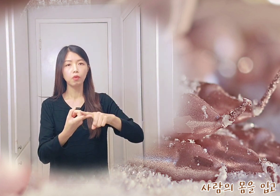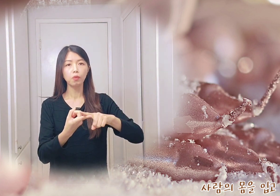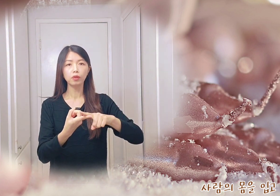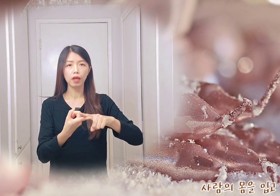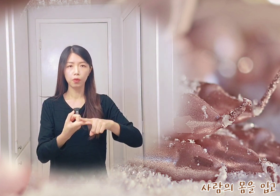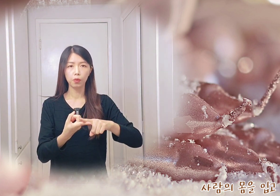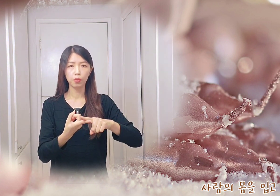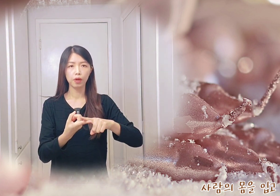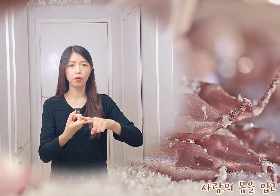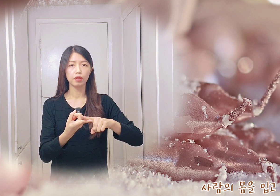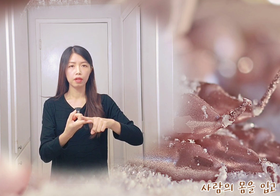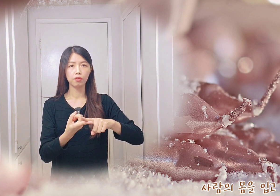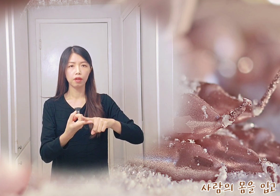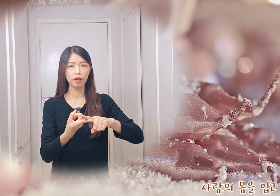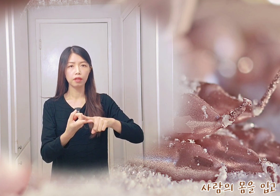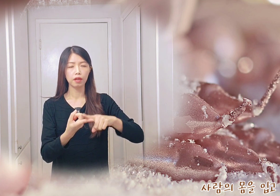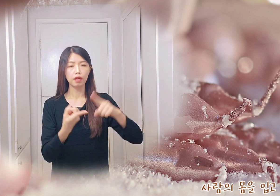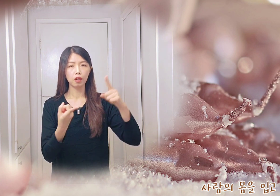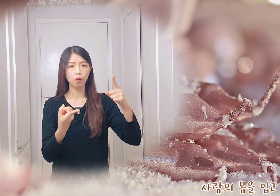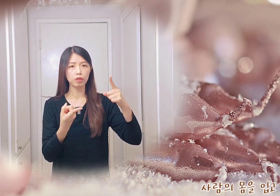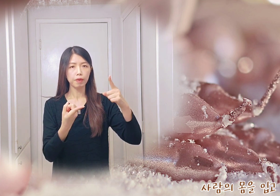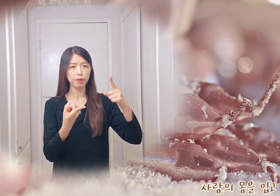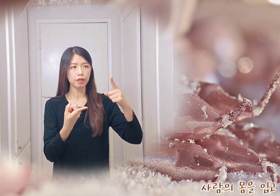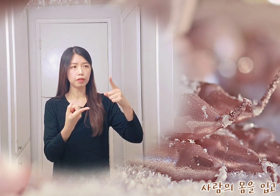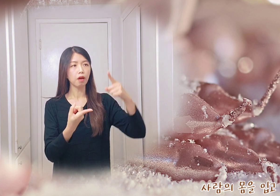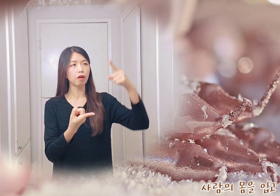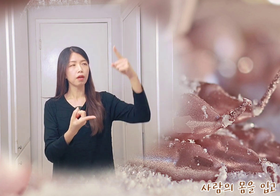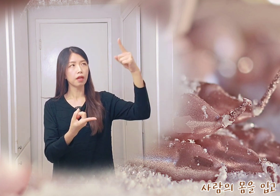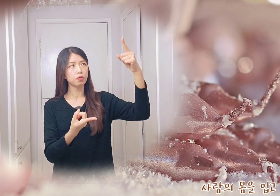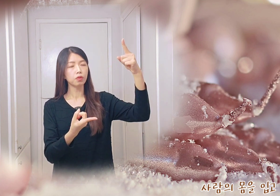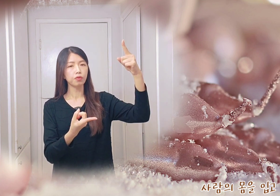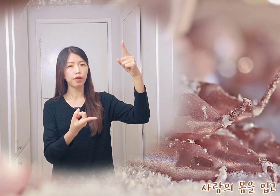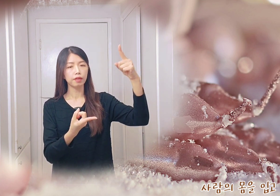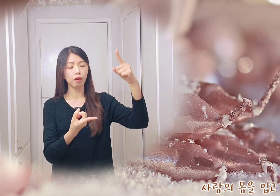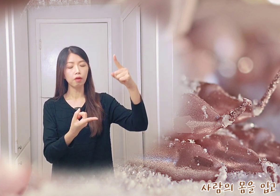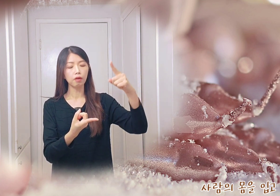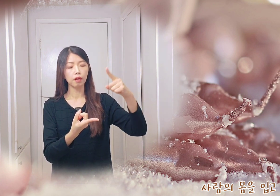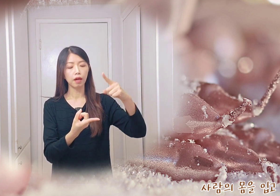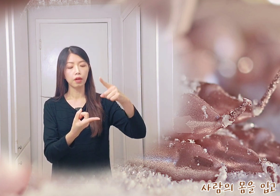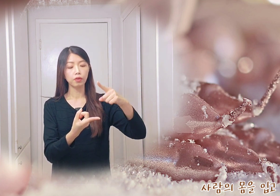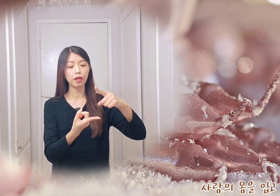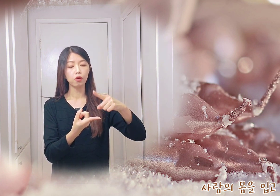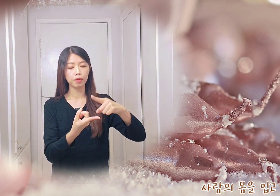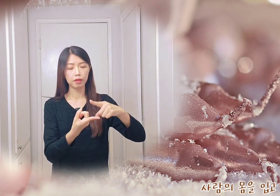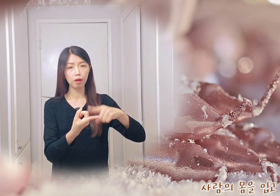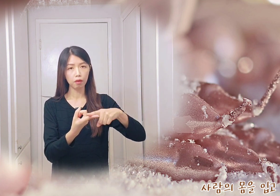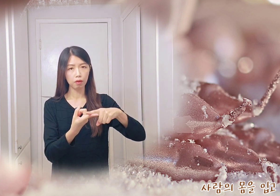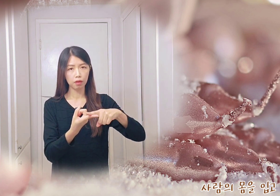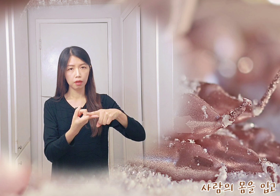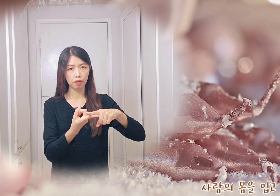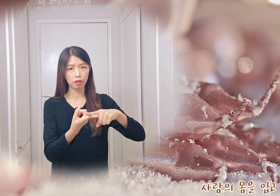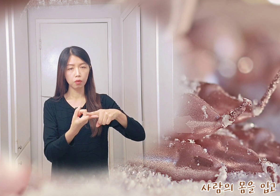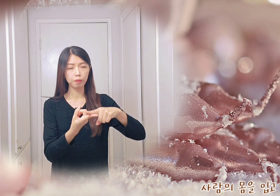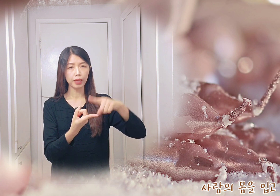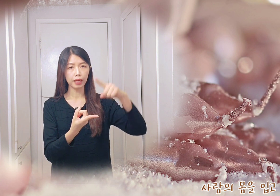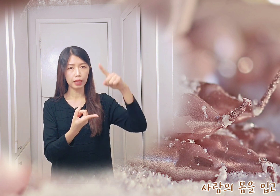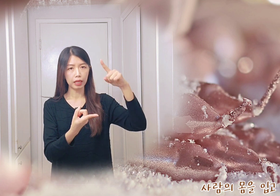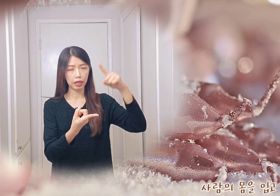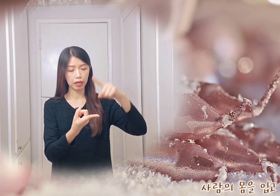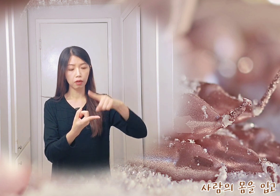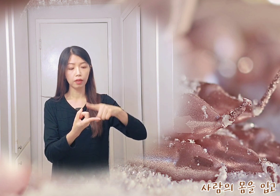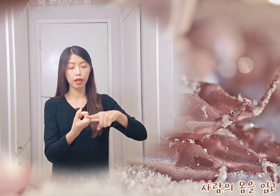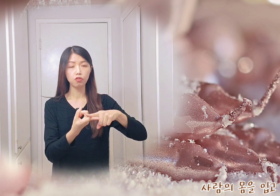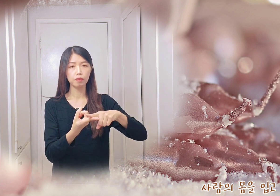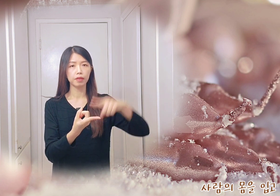약속대로, 뭐뭐대로라고 한 대수어는 검지만 펴셔서 한 손을 위에서 아래로 내려오면서